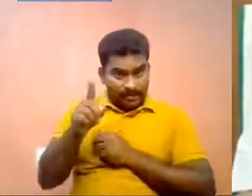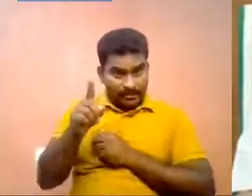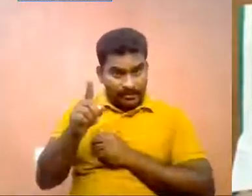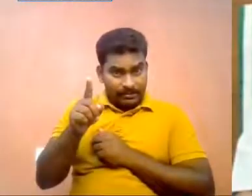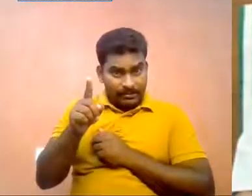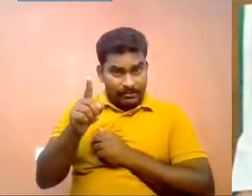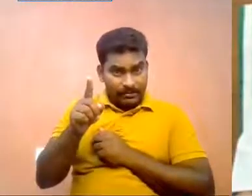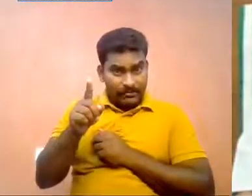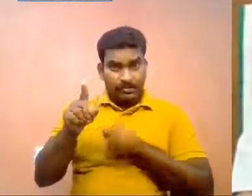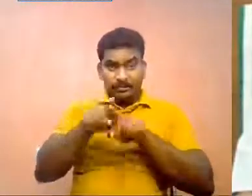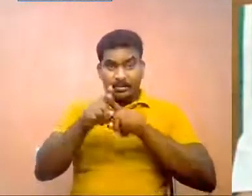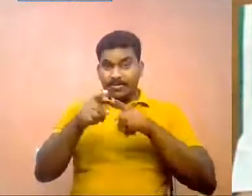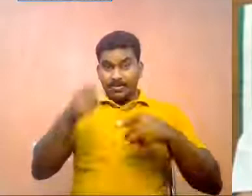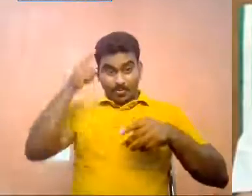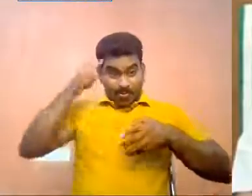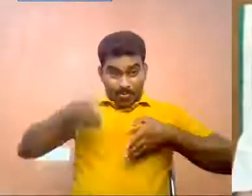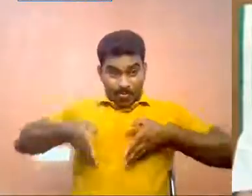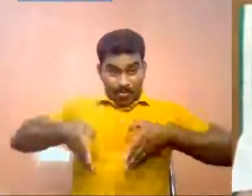അങ്ങനെ തടഞ്ഞാൽ